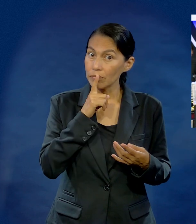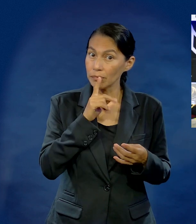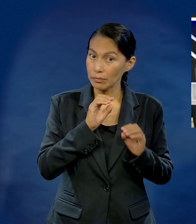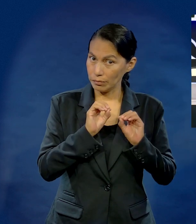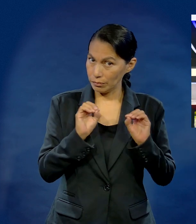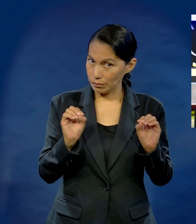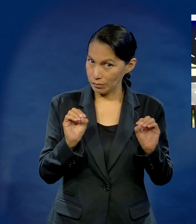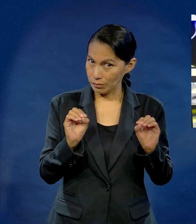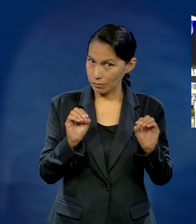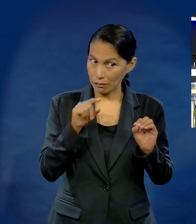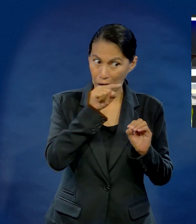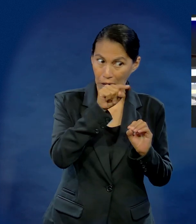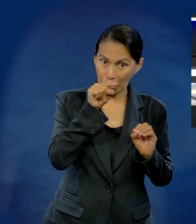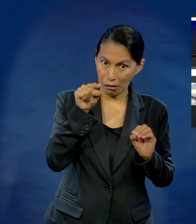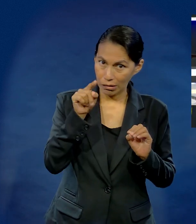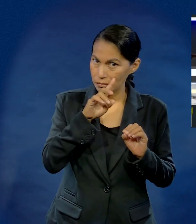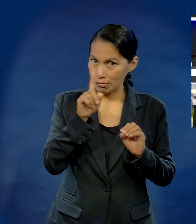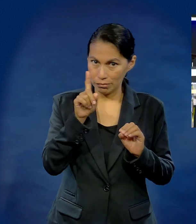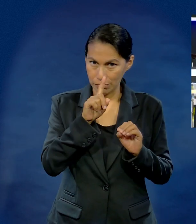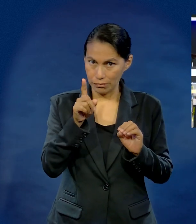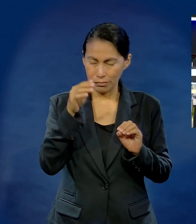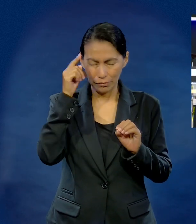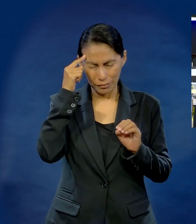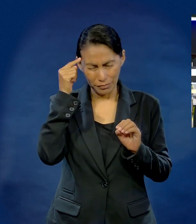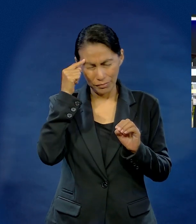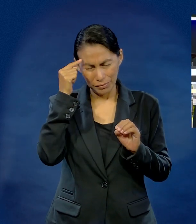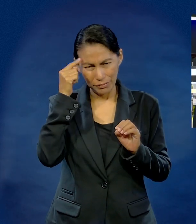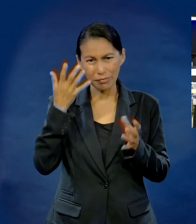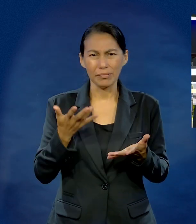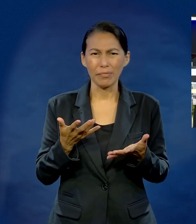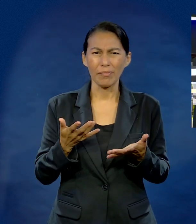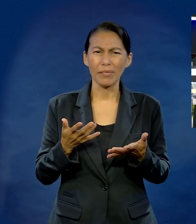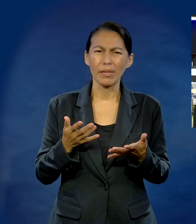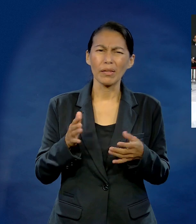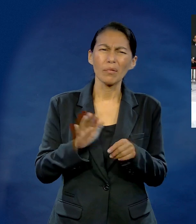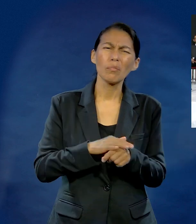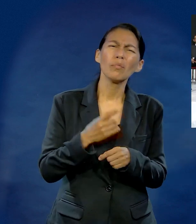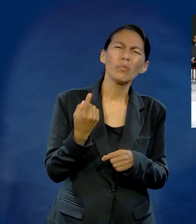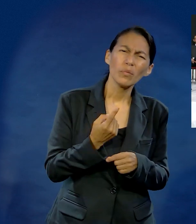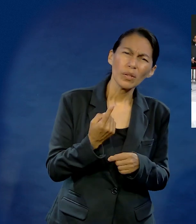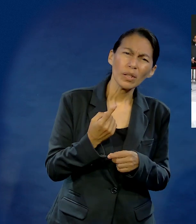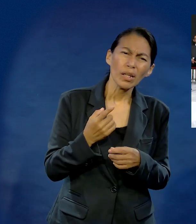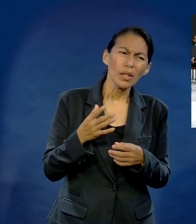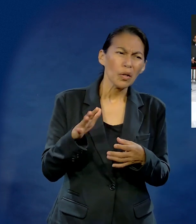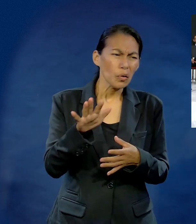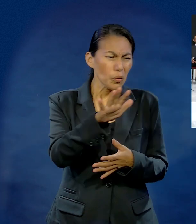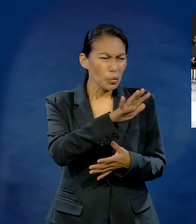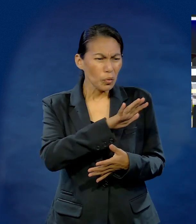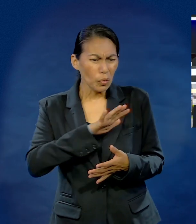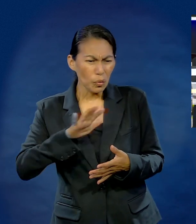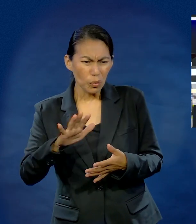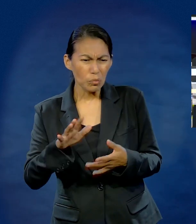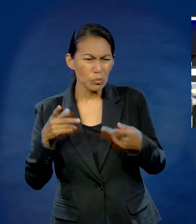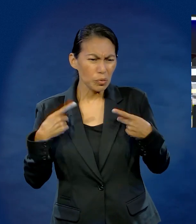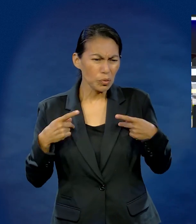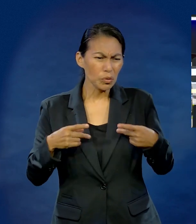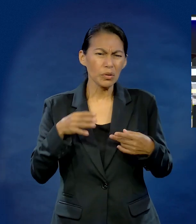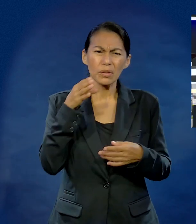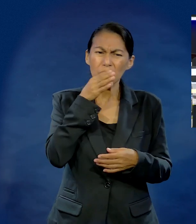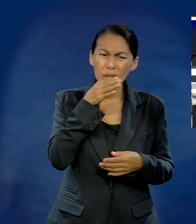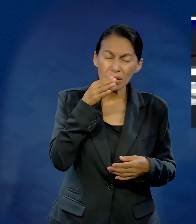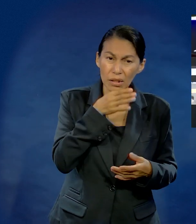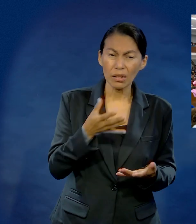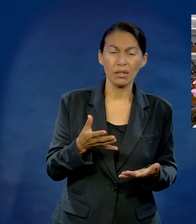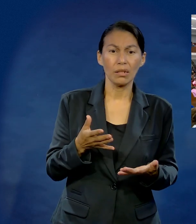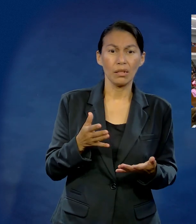algo, todo está... ¿Usted conoce a alguien así? No me conteste, tampoco lo señale. Pero